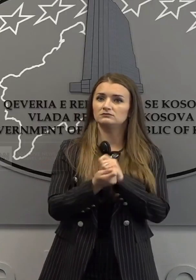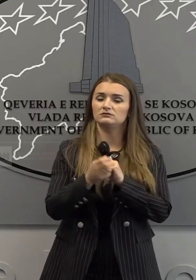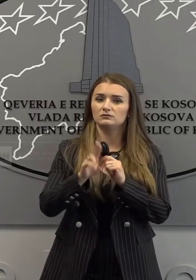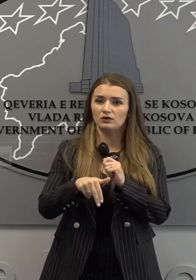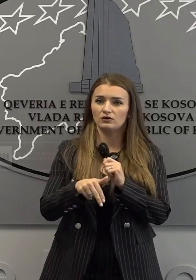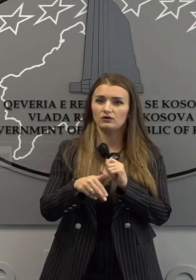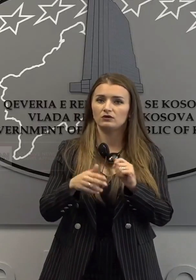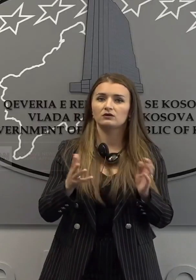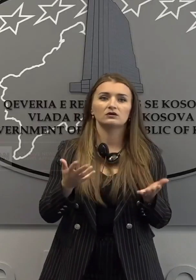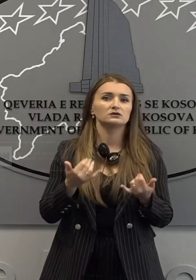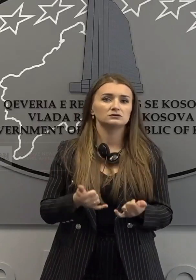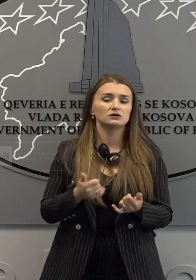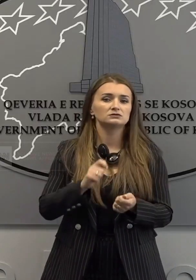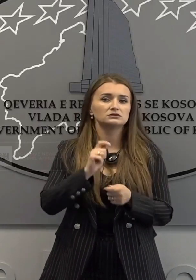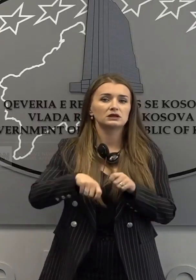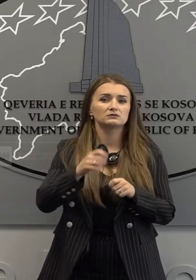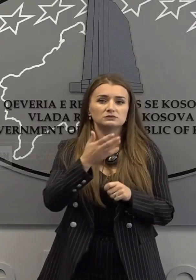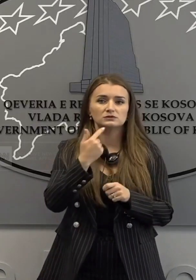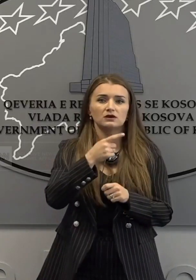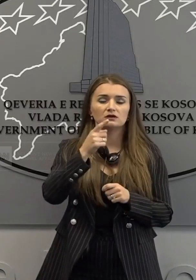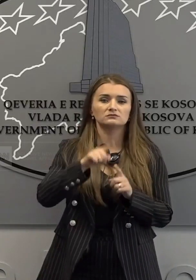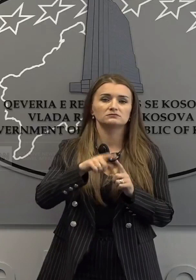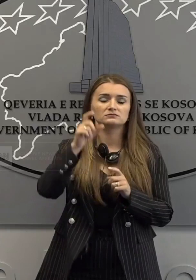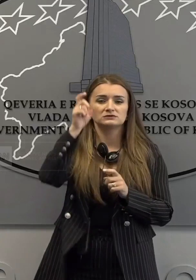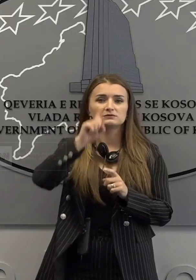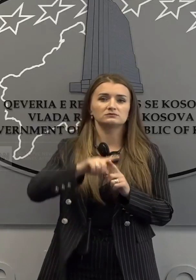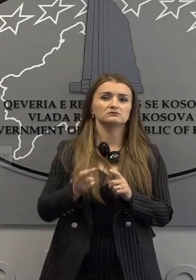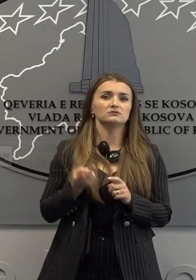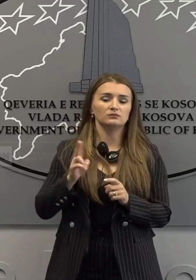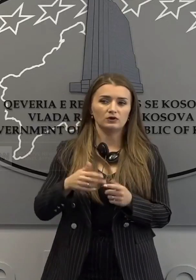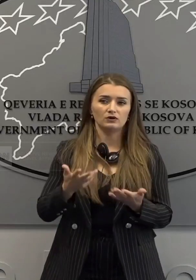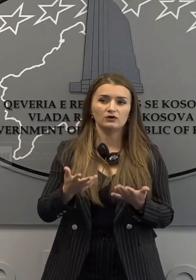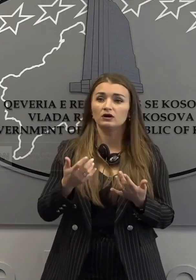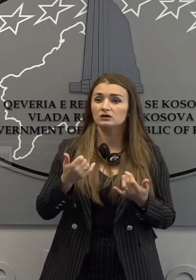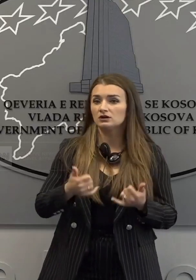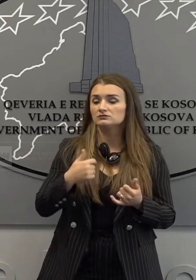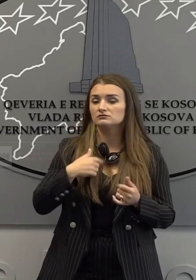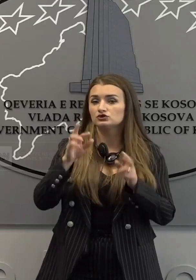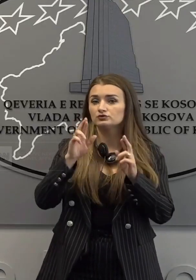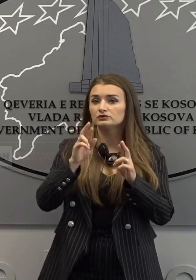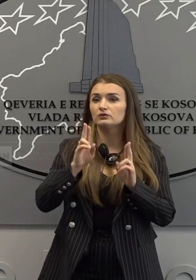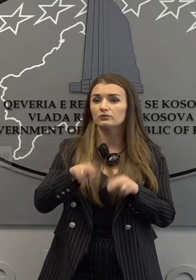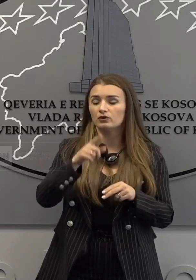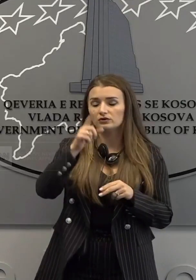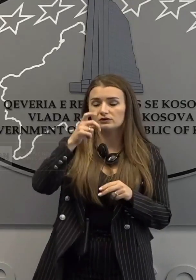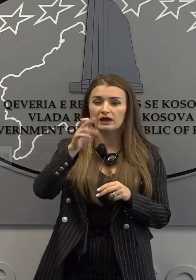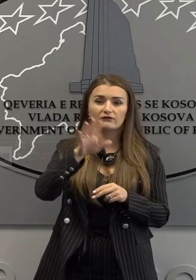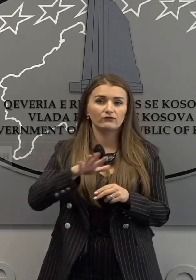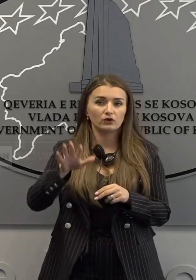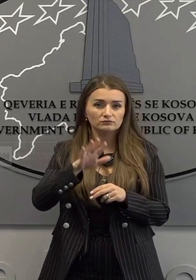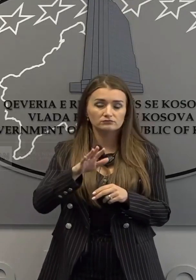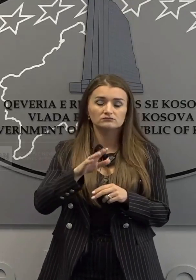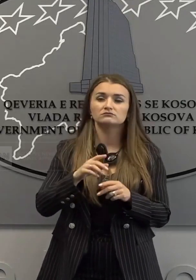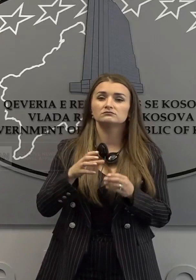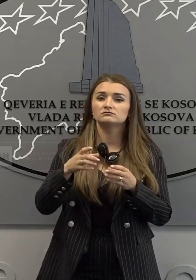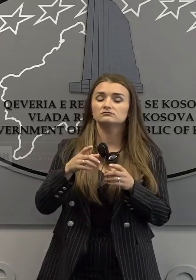unë uroj që këtë trimërim i agresivitetit të Serbisë që vjen si pasoj e një nervozit